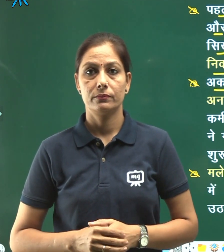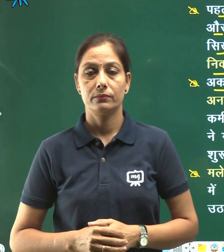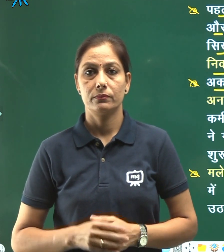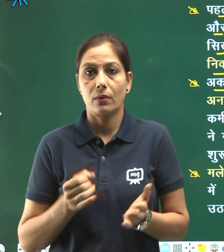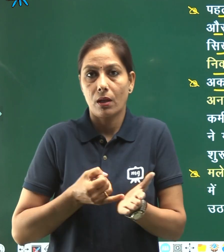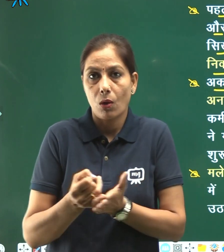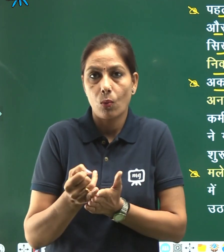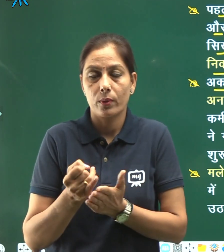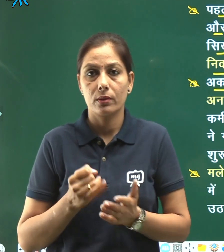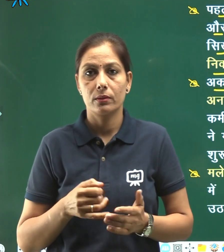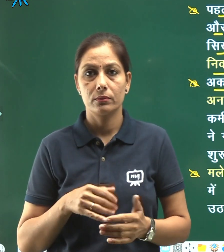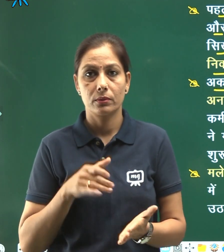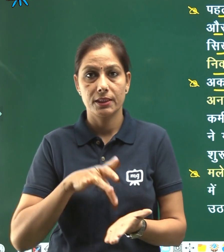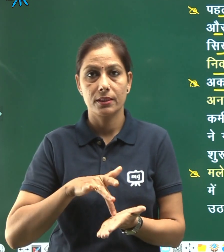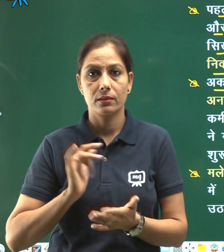गांव पर